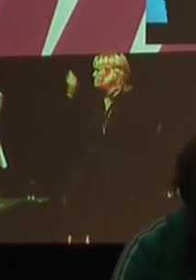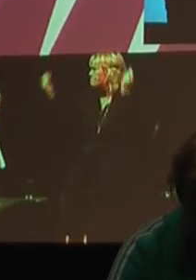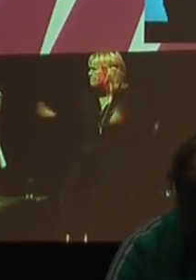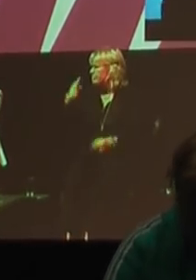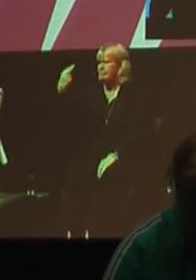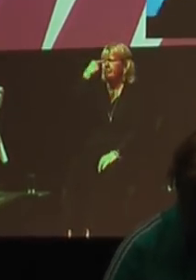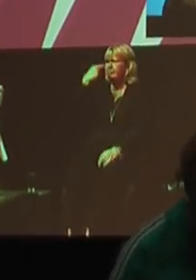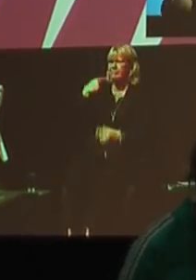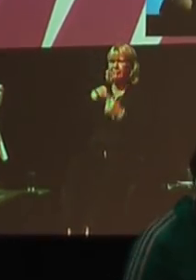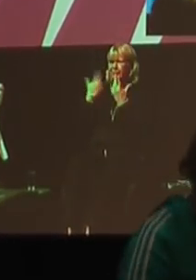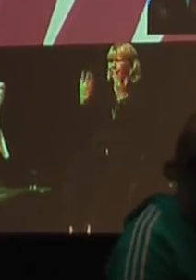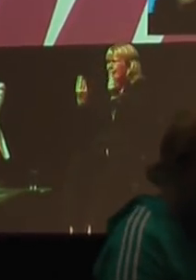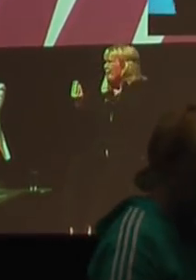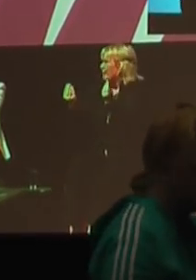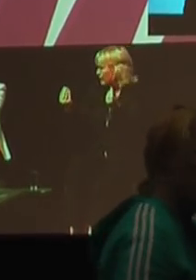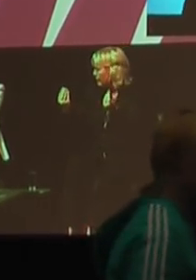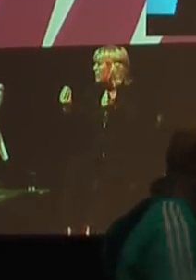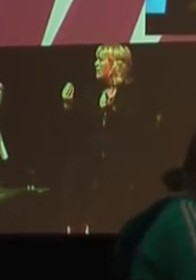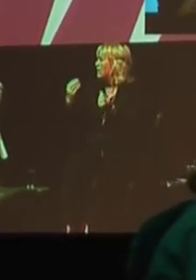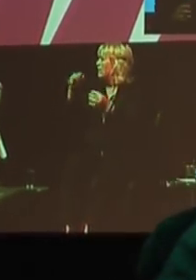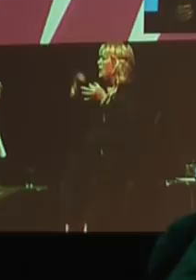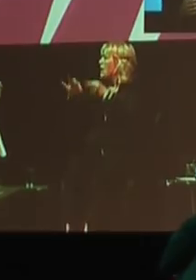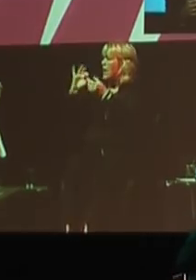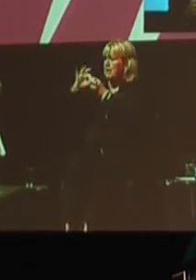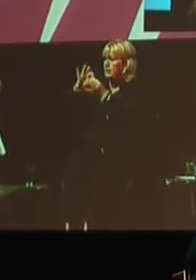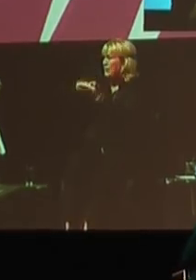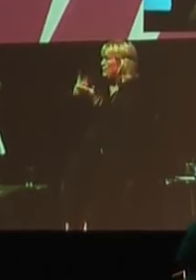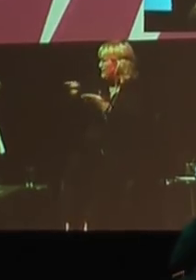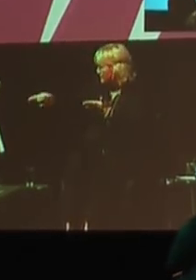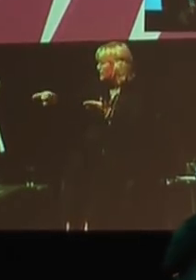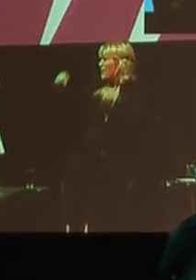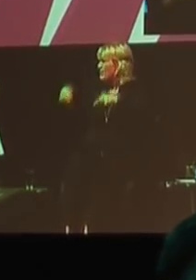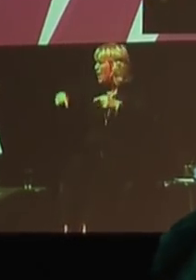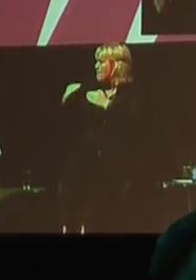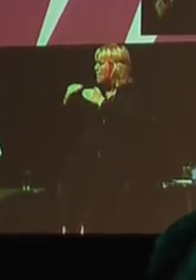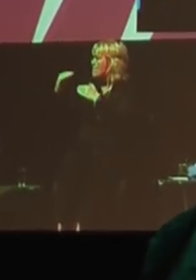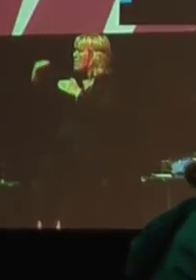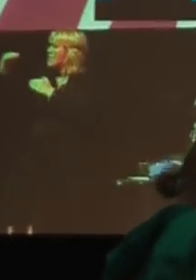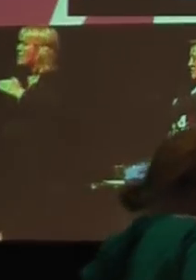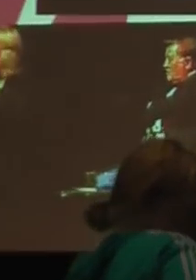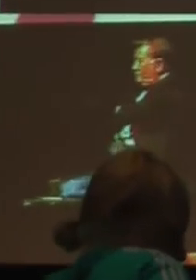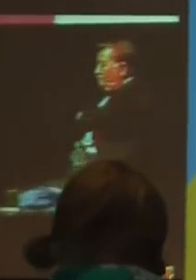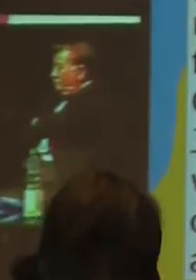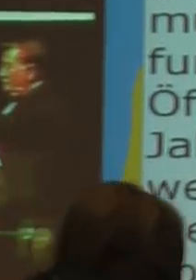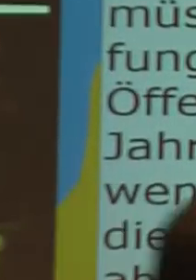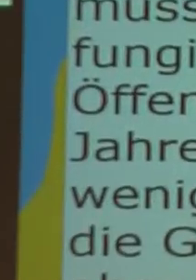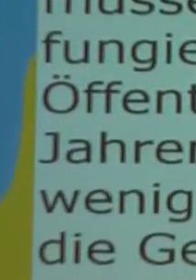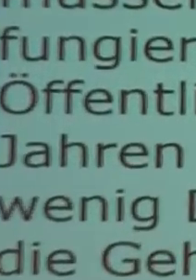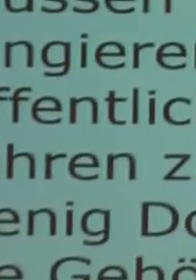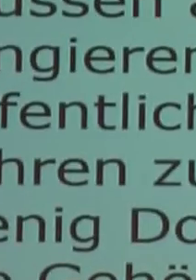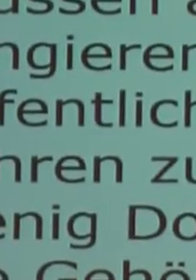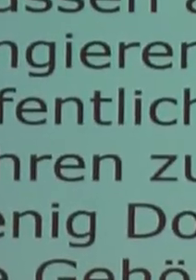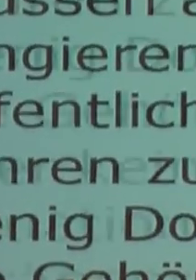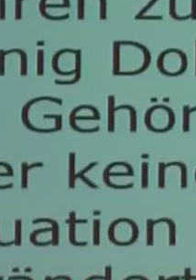Situation hat sich ja auch verändert. Und ich denke, dass wir die ganzen Menschen, also